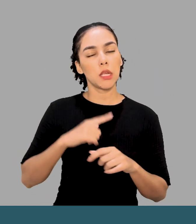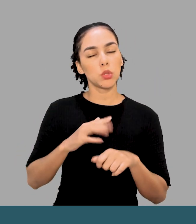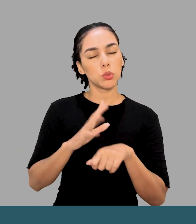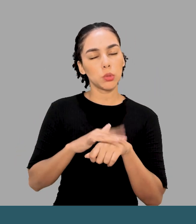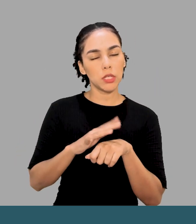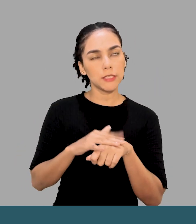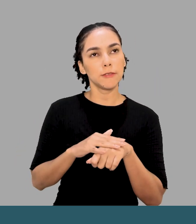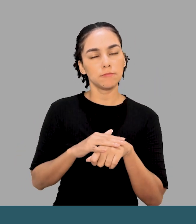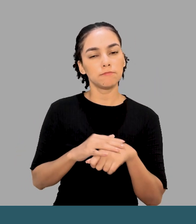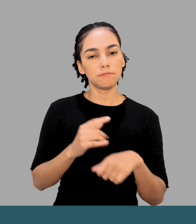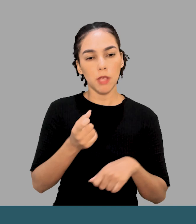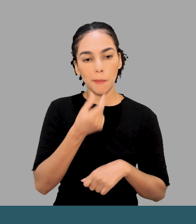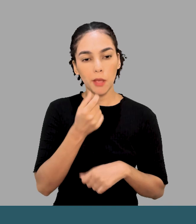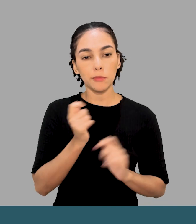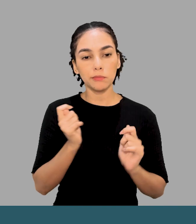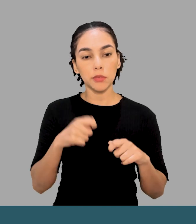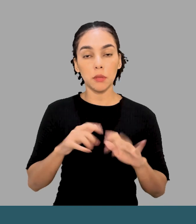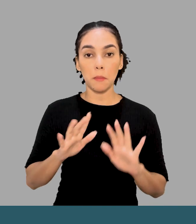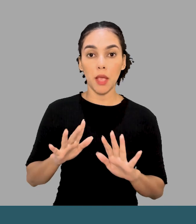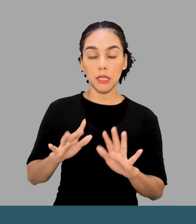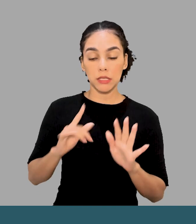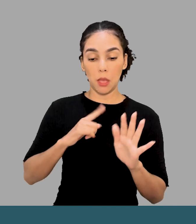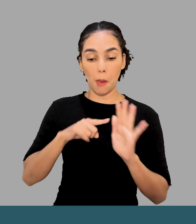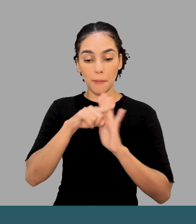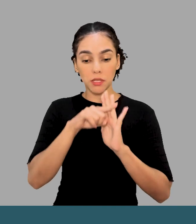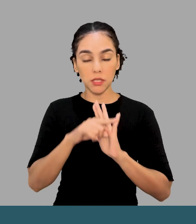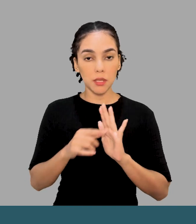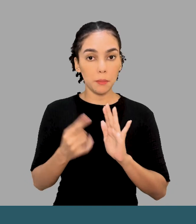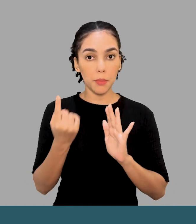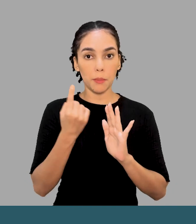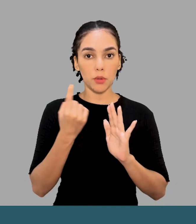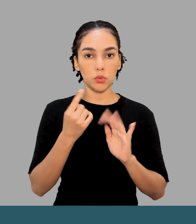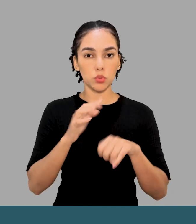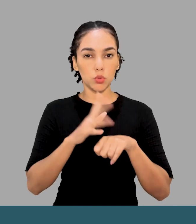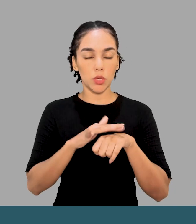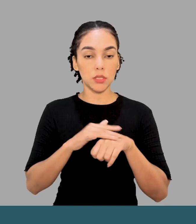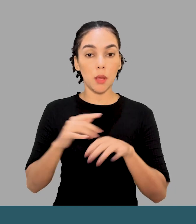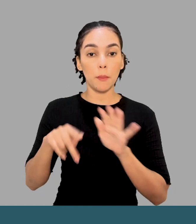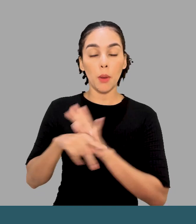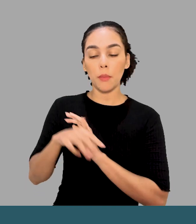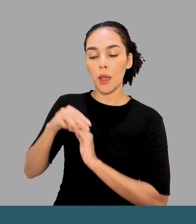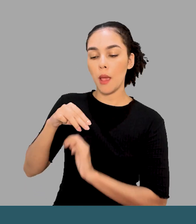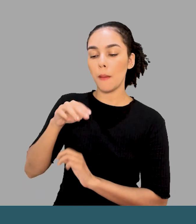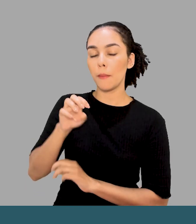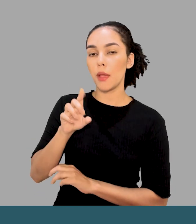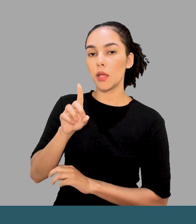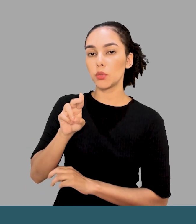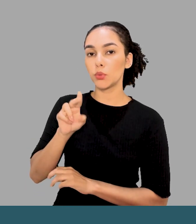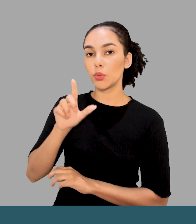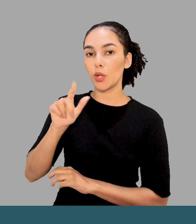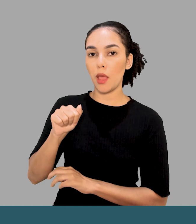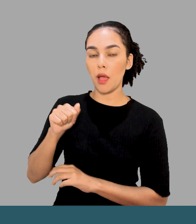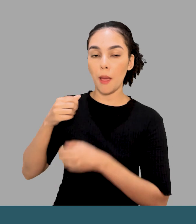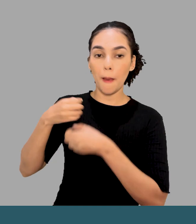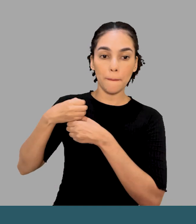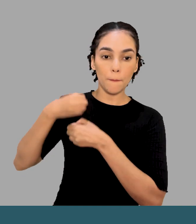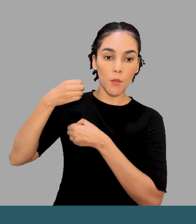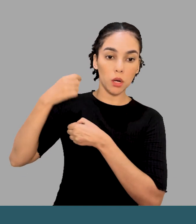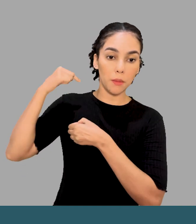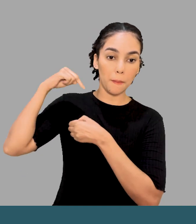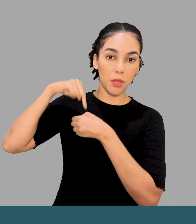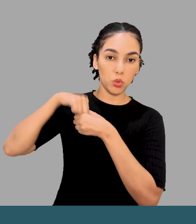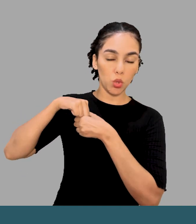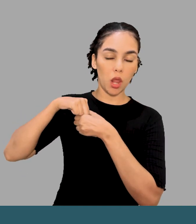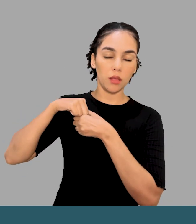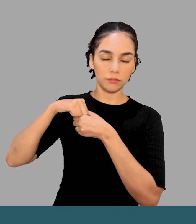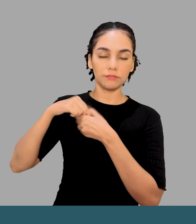as pesquisas trouxeram primeiro o remédio para as doenças da medula. Qual doença? Atrofia muscular espinhal. E nas minhas aulas eu